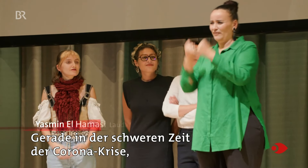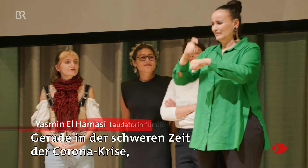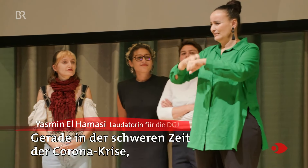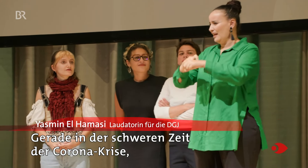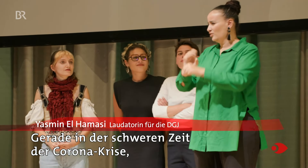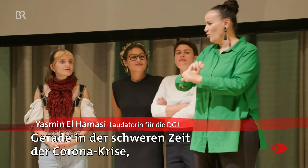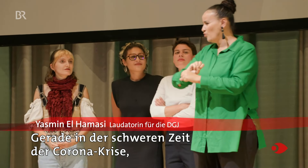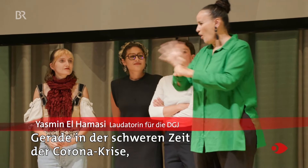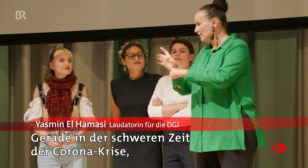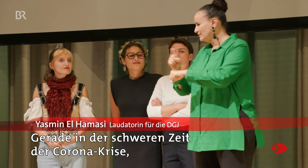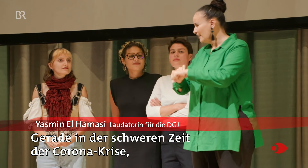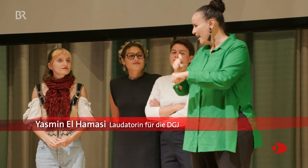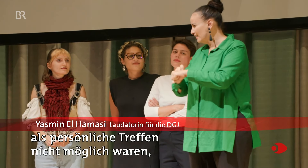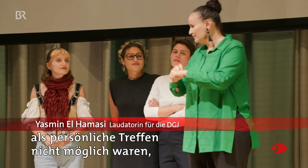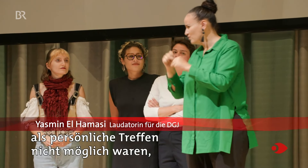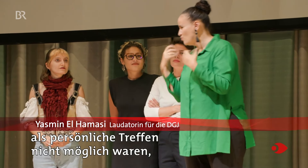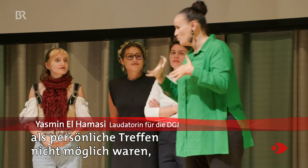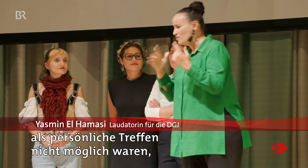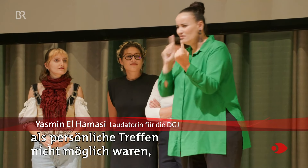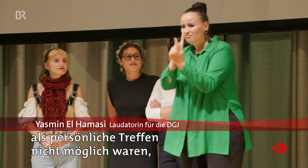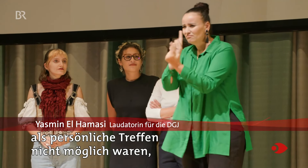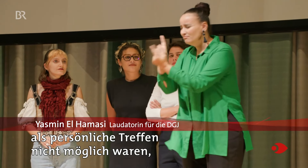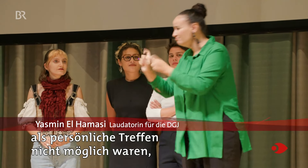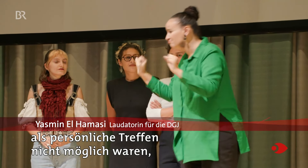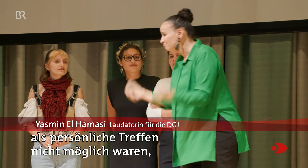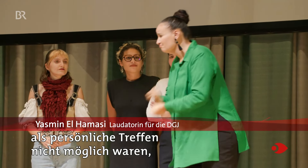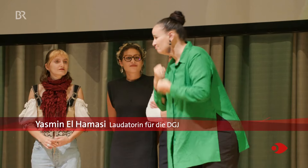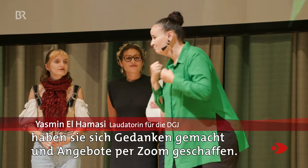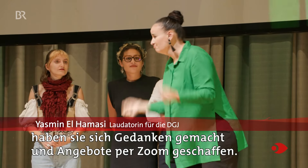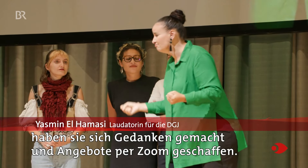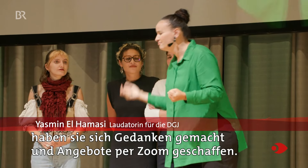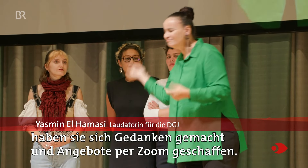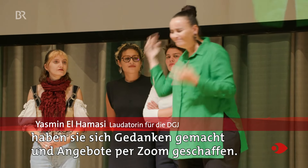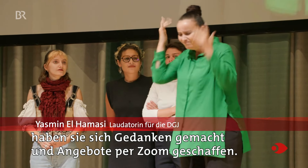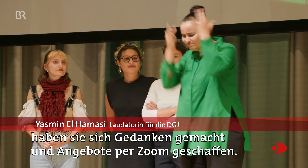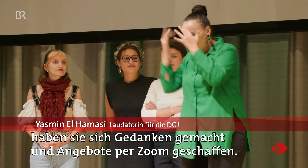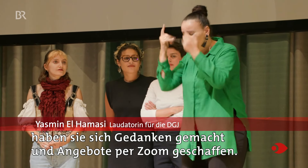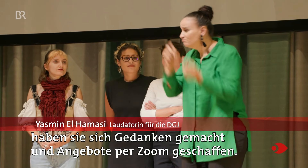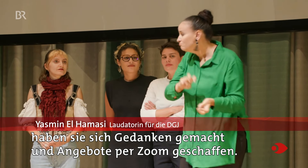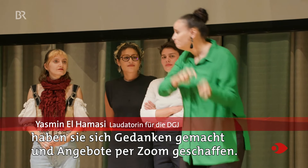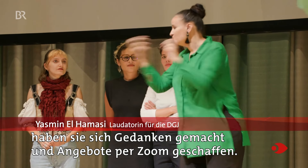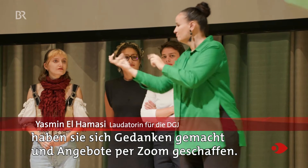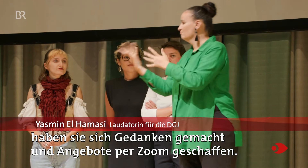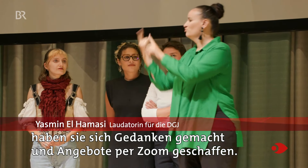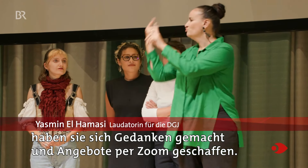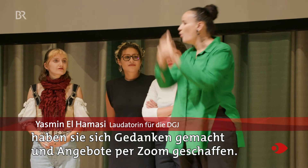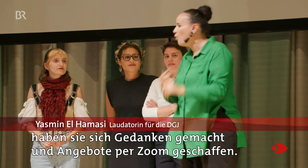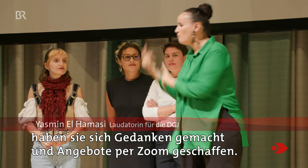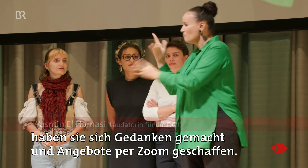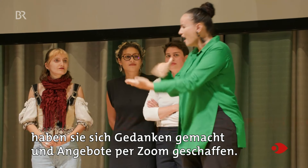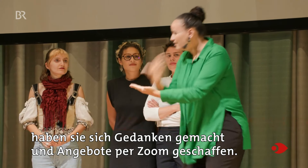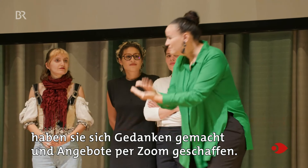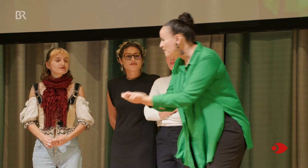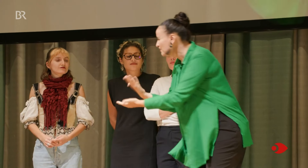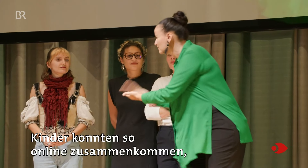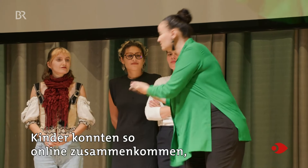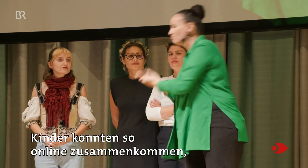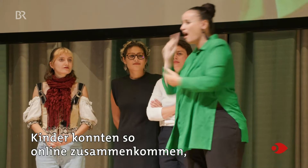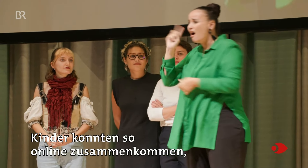Gerade in der schweren Zeit der Corona-Krise, als persönliche Treffen nicht möglich waren, haben sie sich Gedanken gemacht und Angebote per Zoom